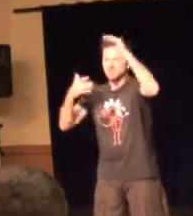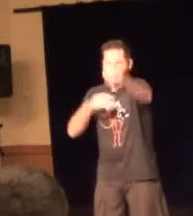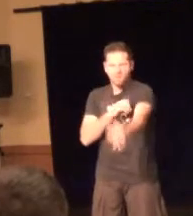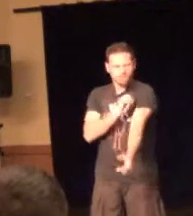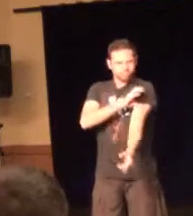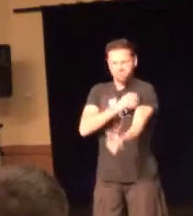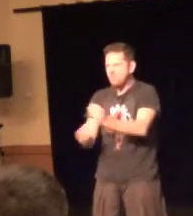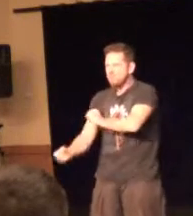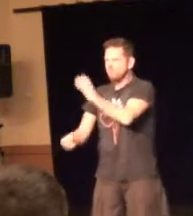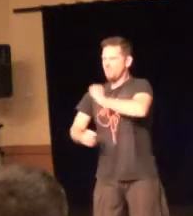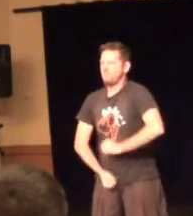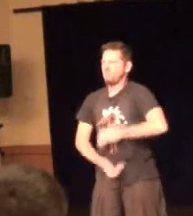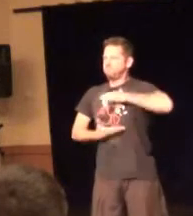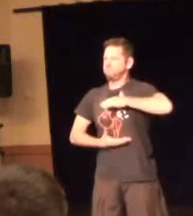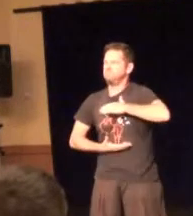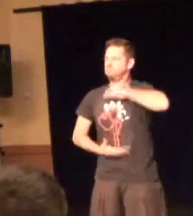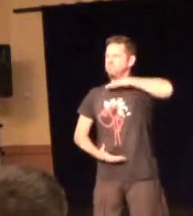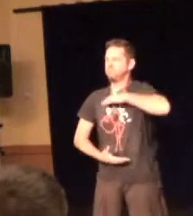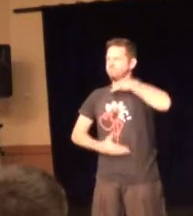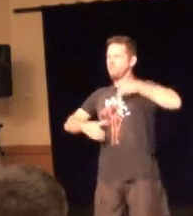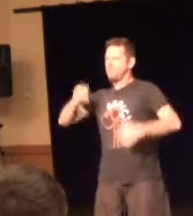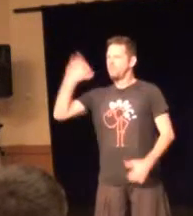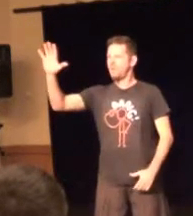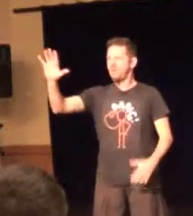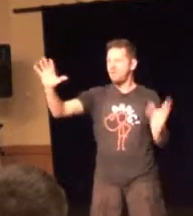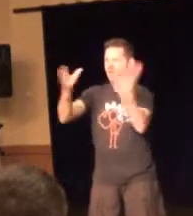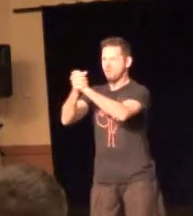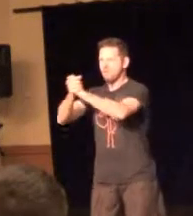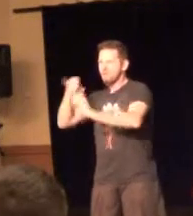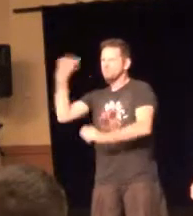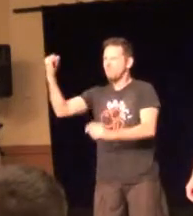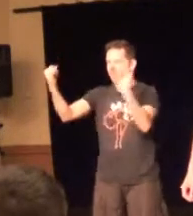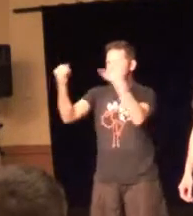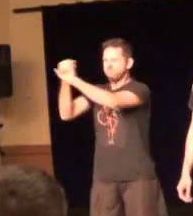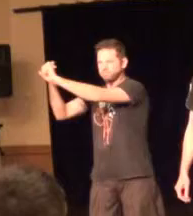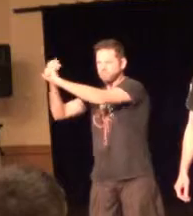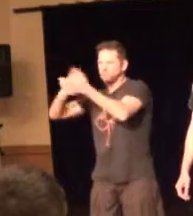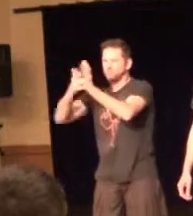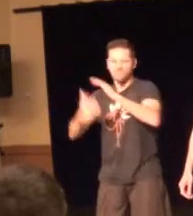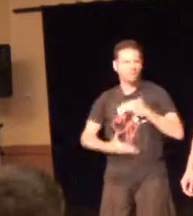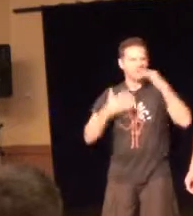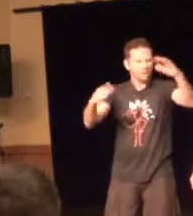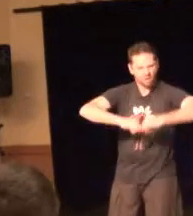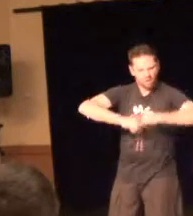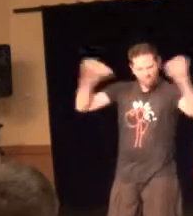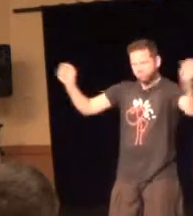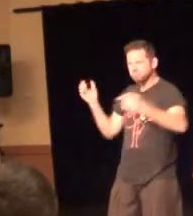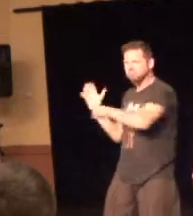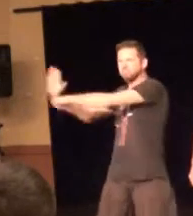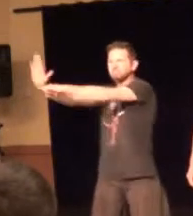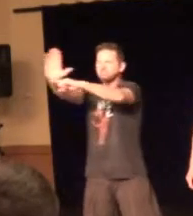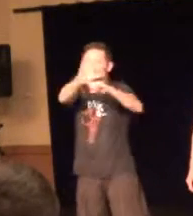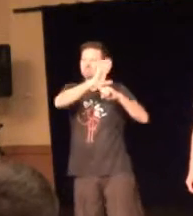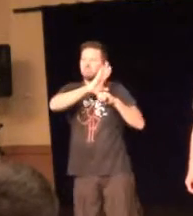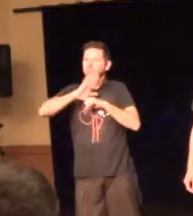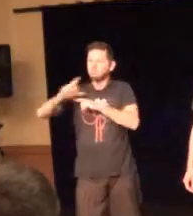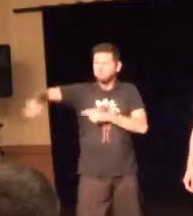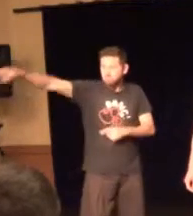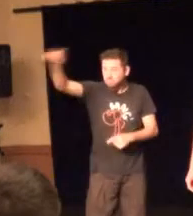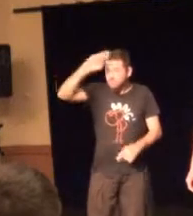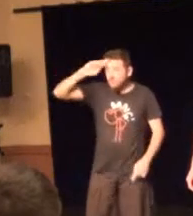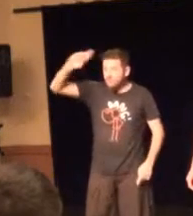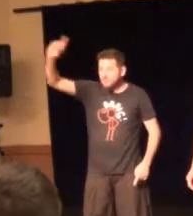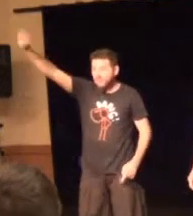révigore, on s'accroche par une main, par un doigt, on déballe tout. Dis-moi, dis-moi si tu